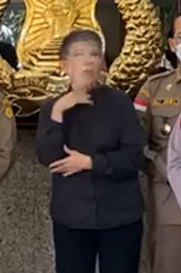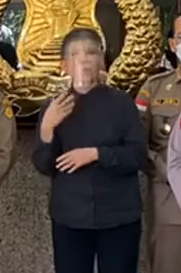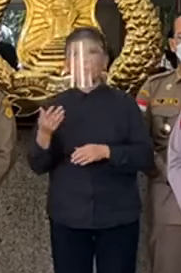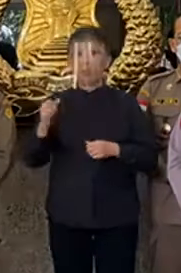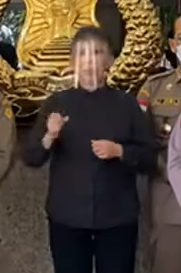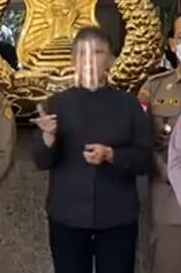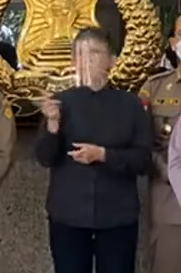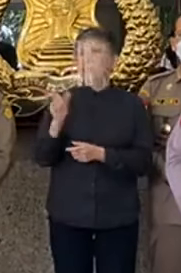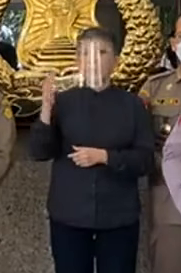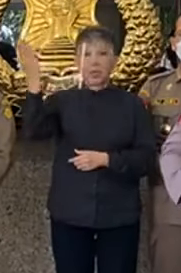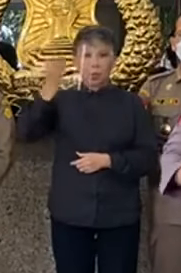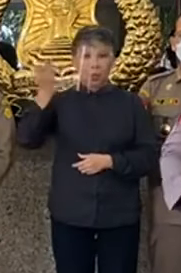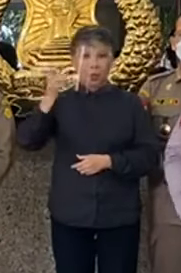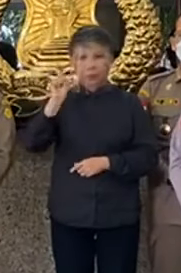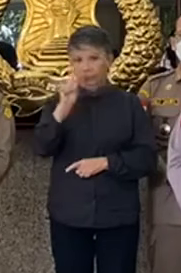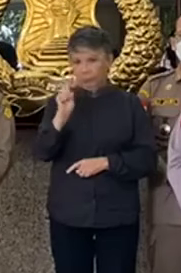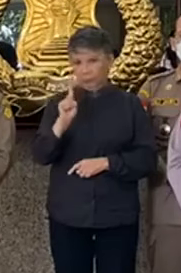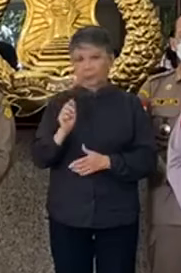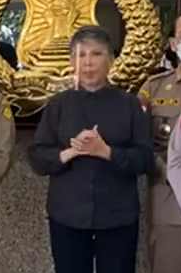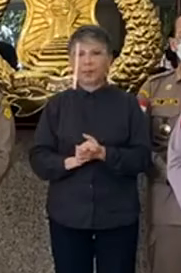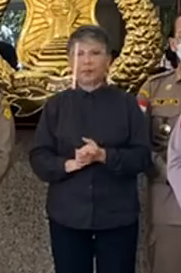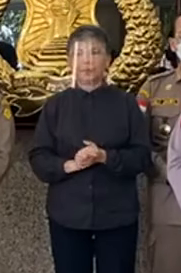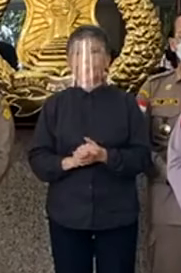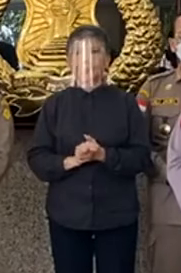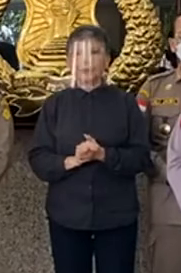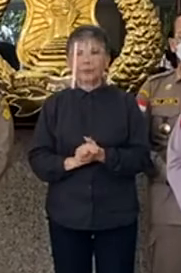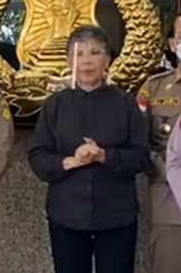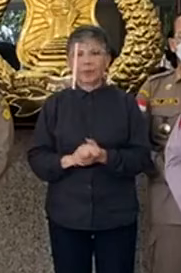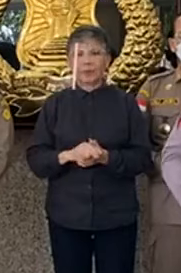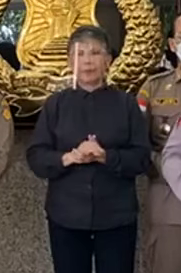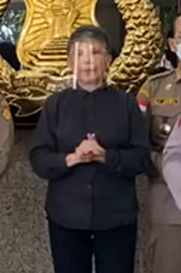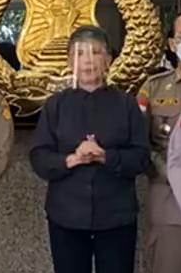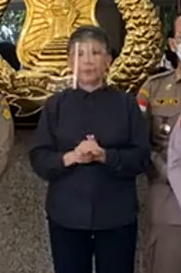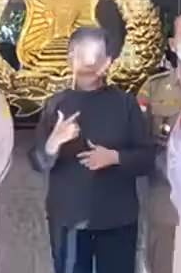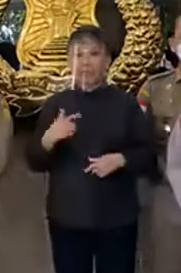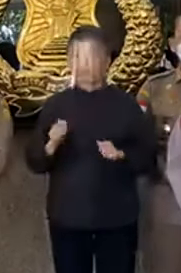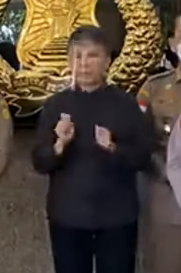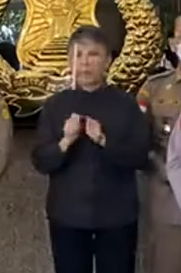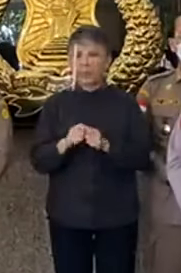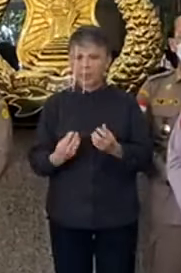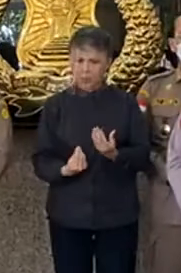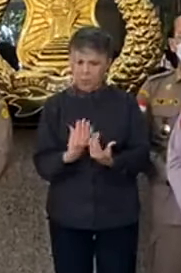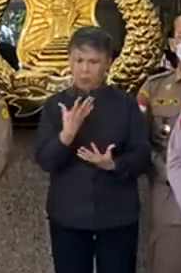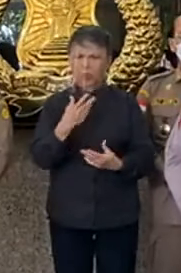impor, terhadap produksi-produksi yang sebenarnya bisa